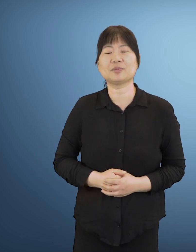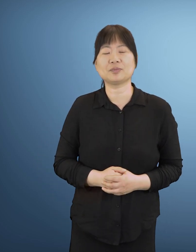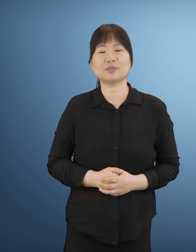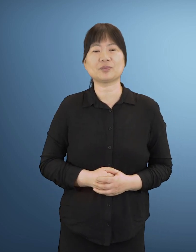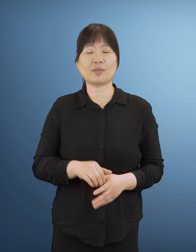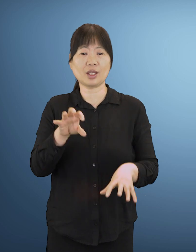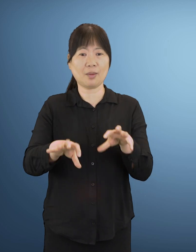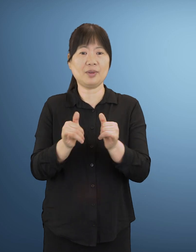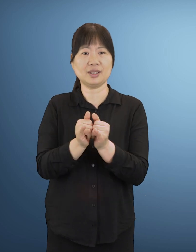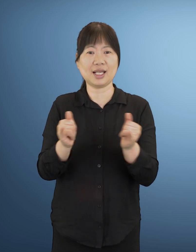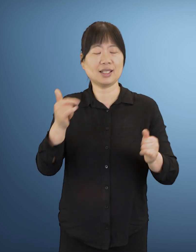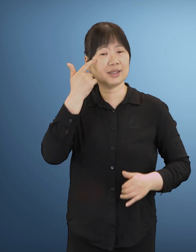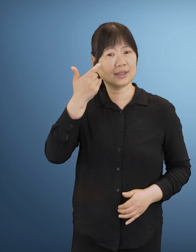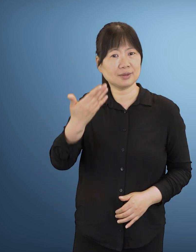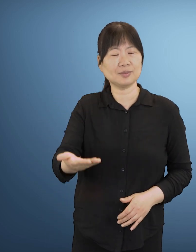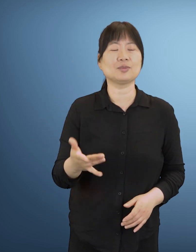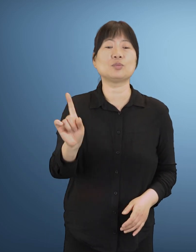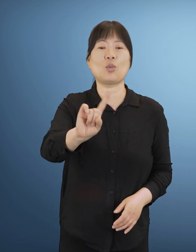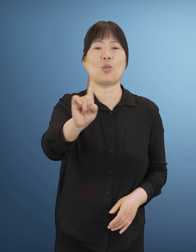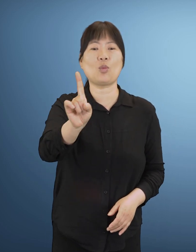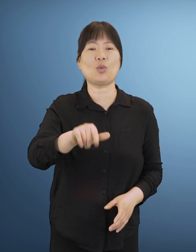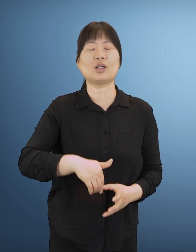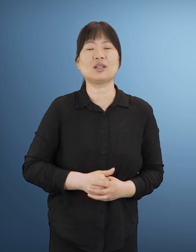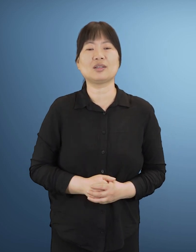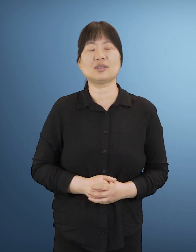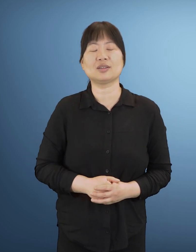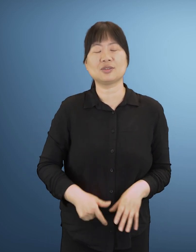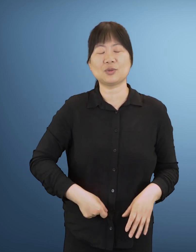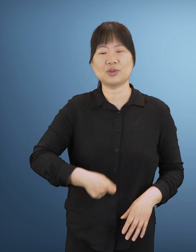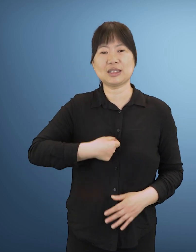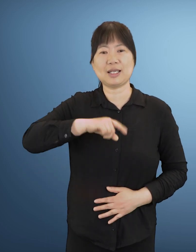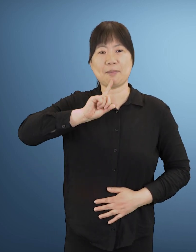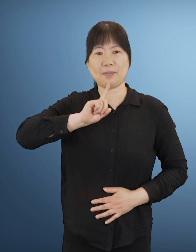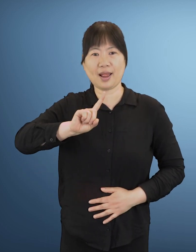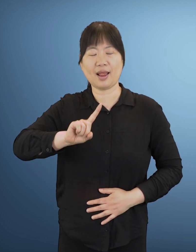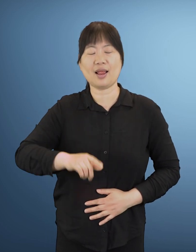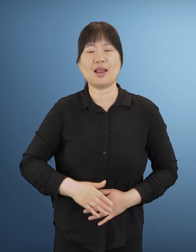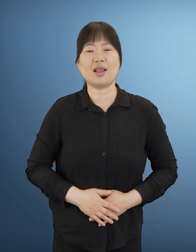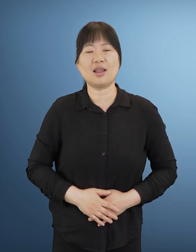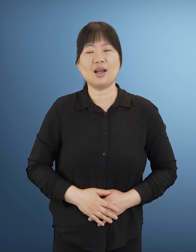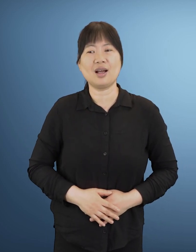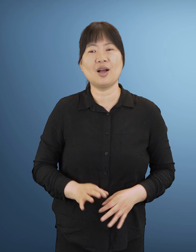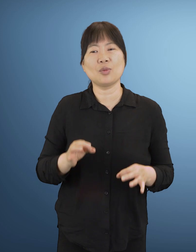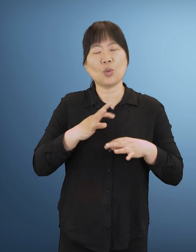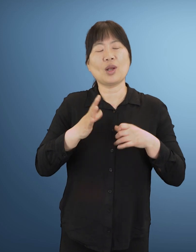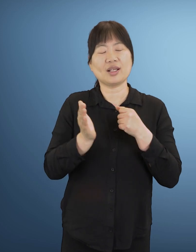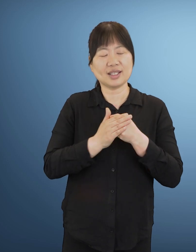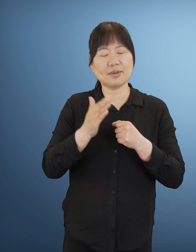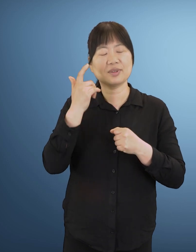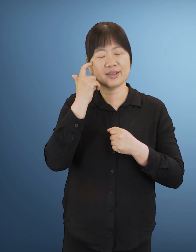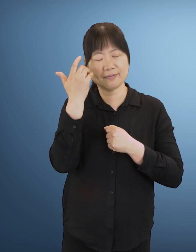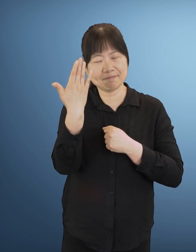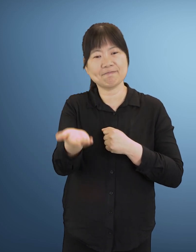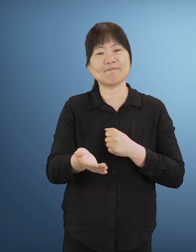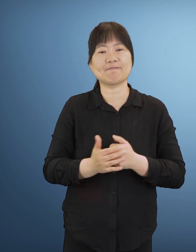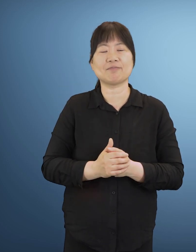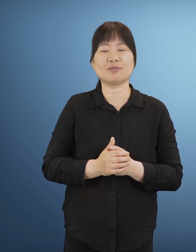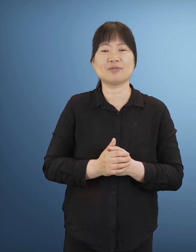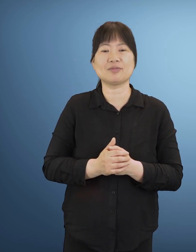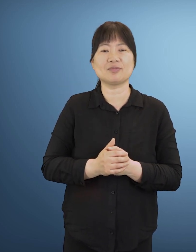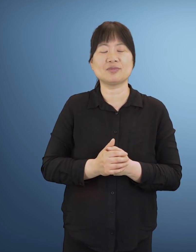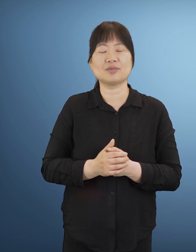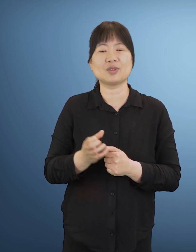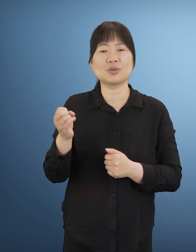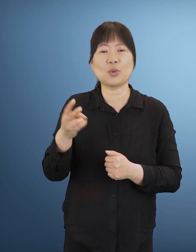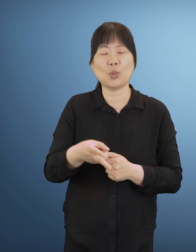이 마을 사람들의 질문은 사실 놀라움의 질문이었고, 불행하게도